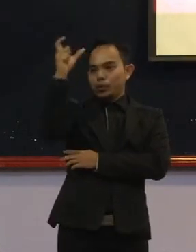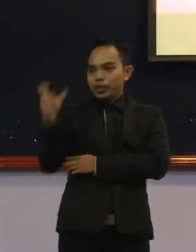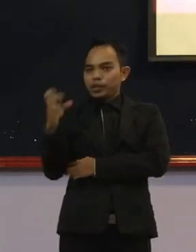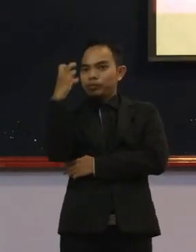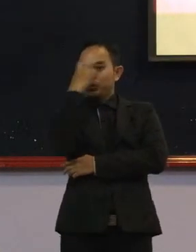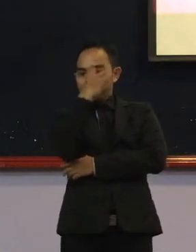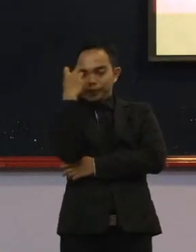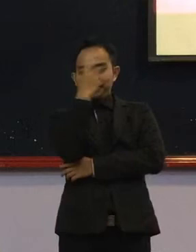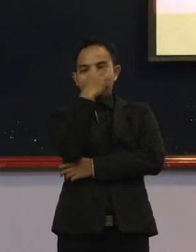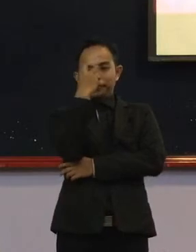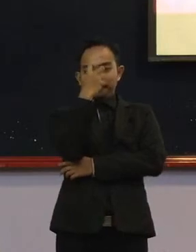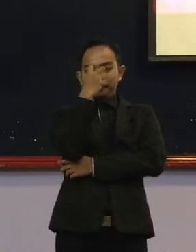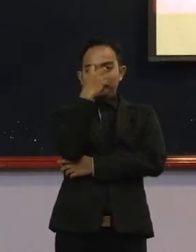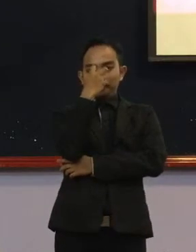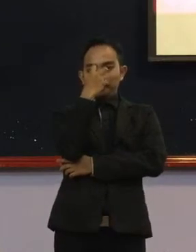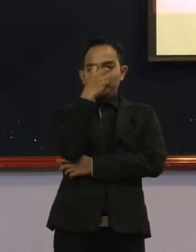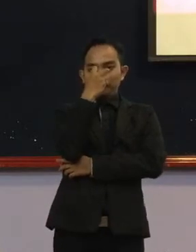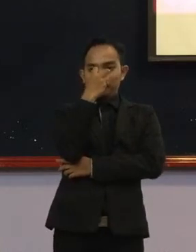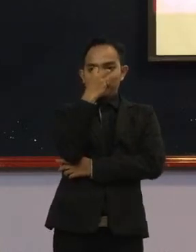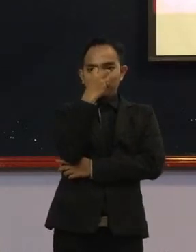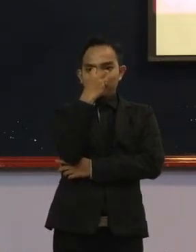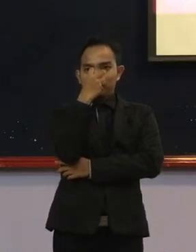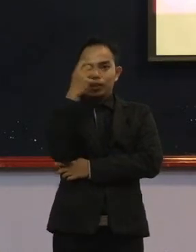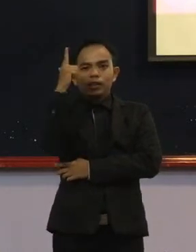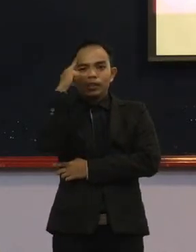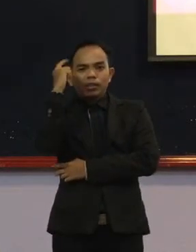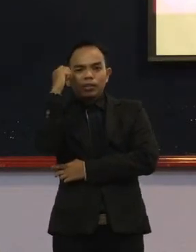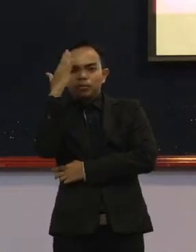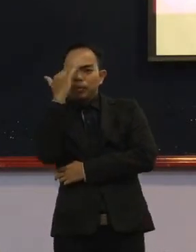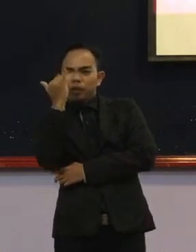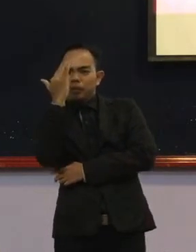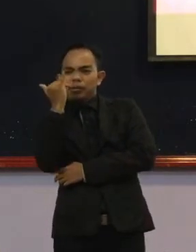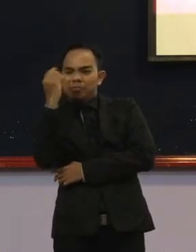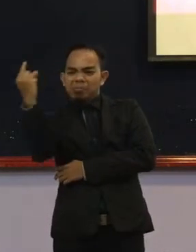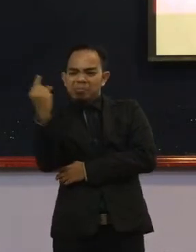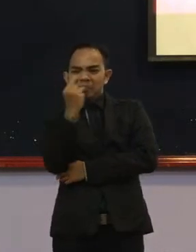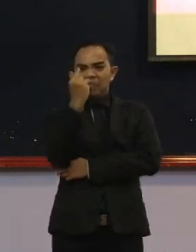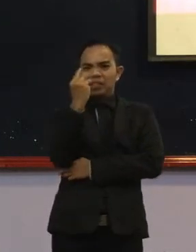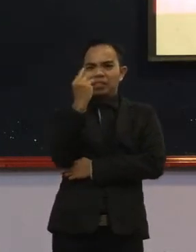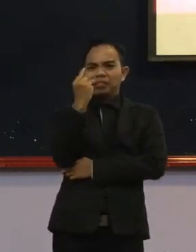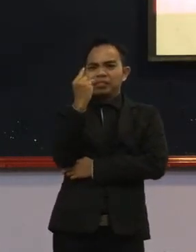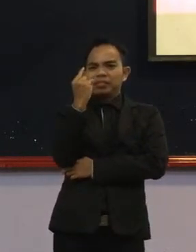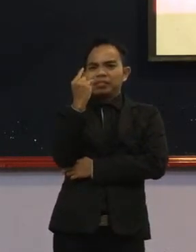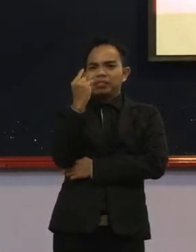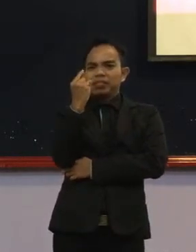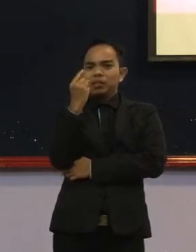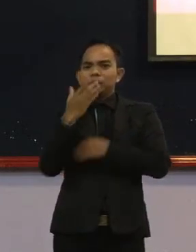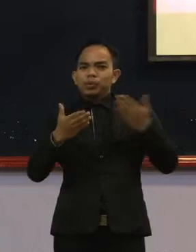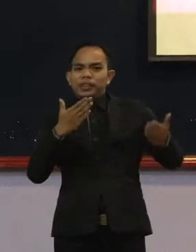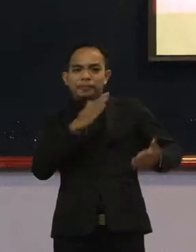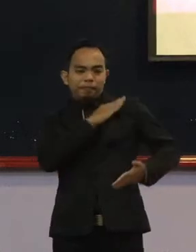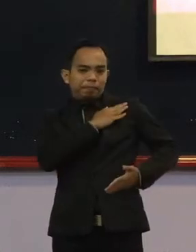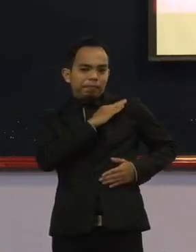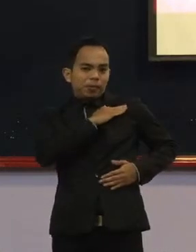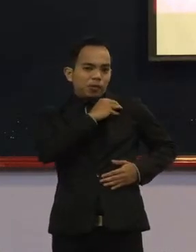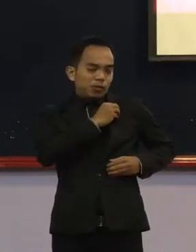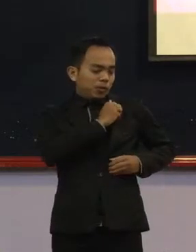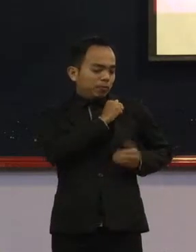الأعمى وما يدريك لعله يزكى